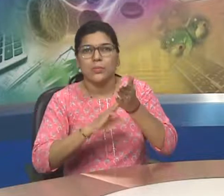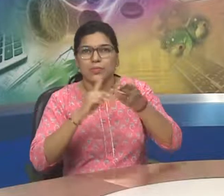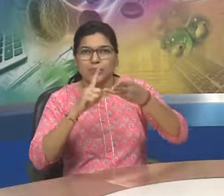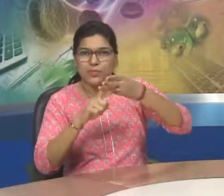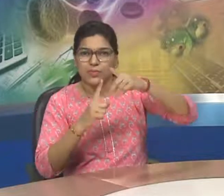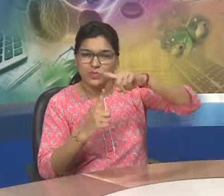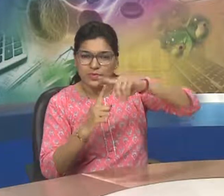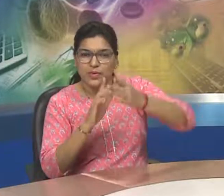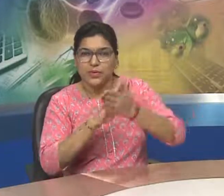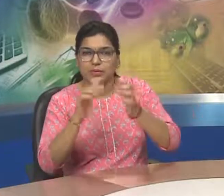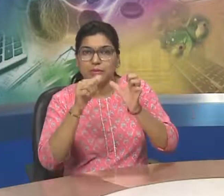the